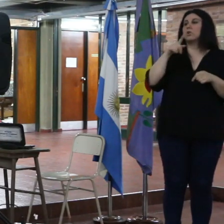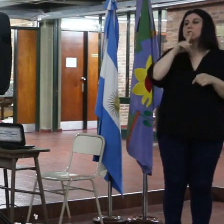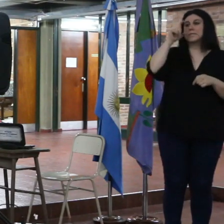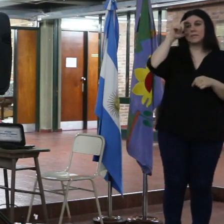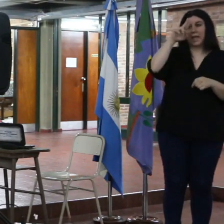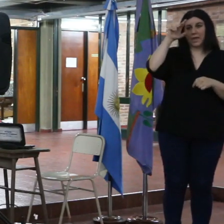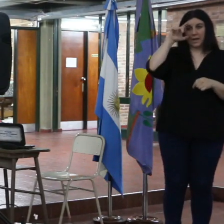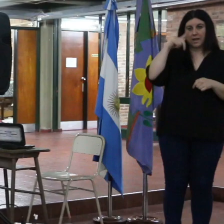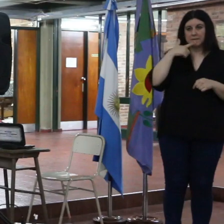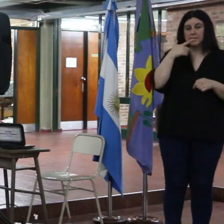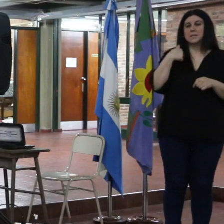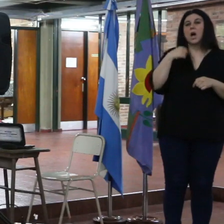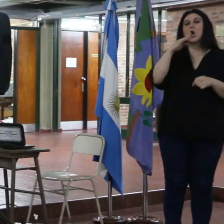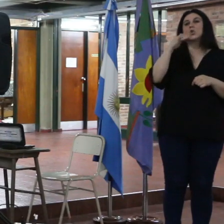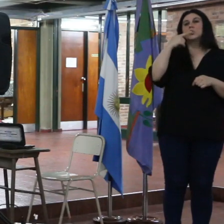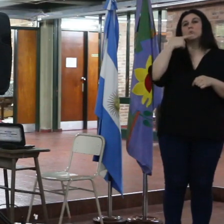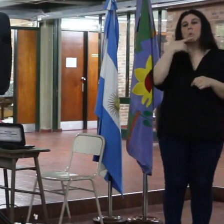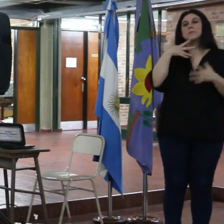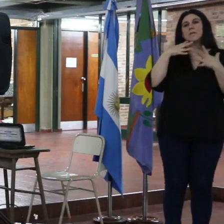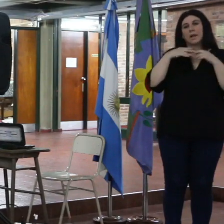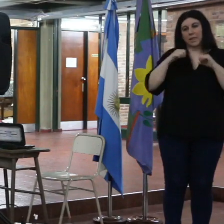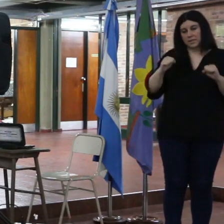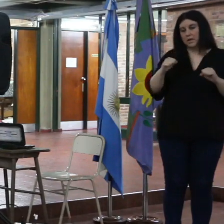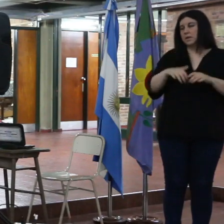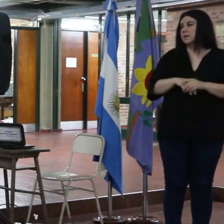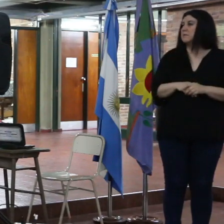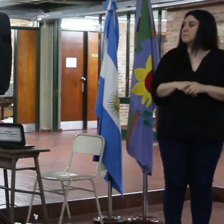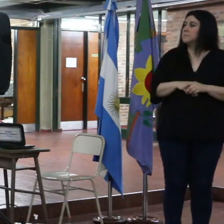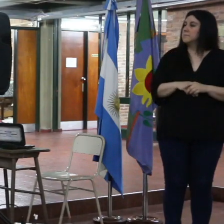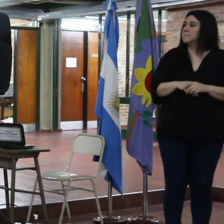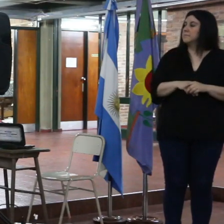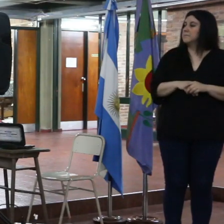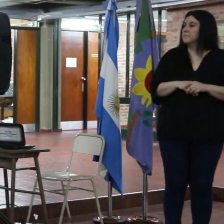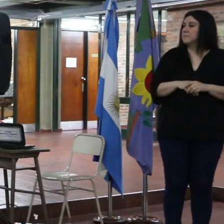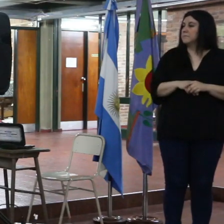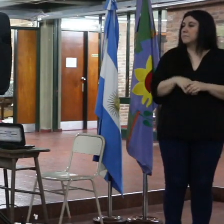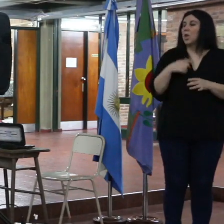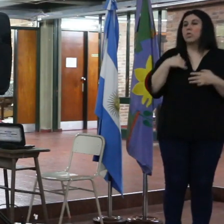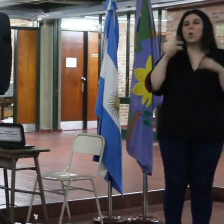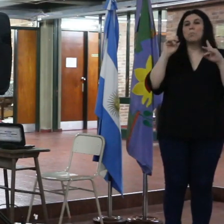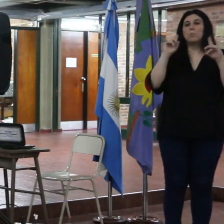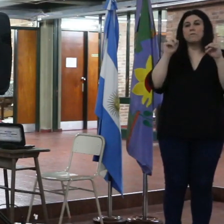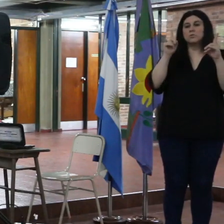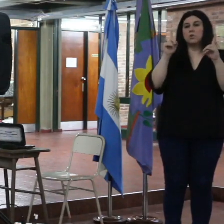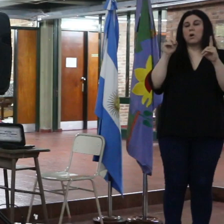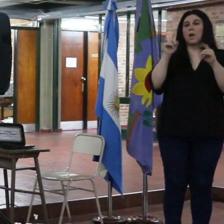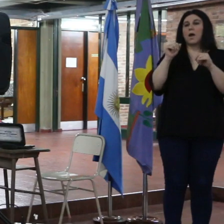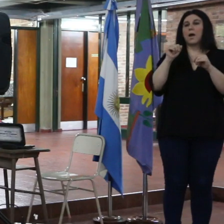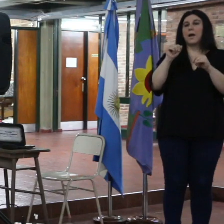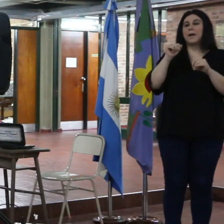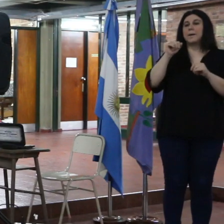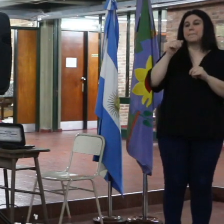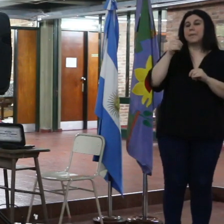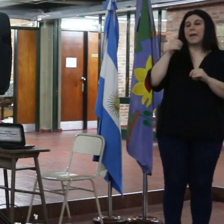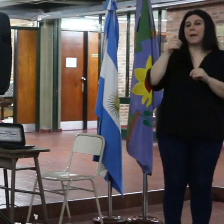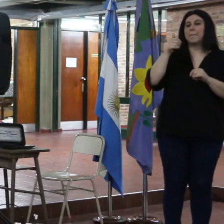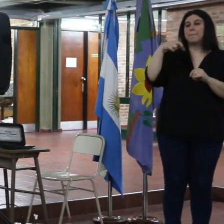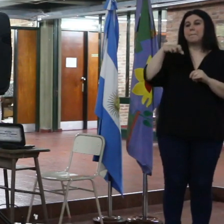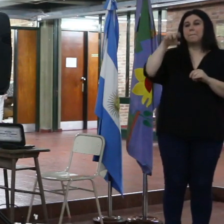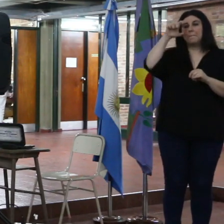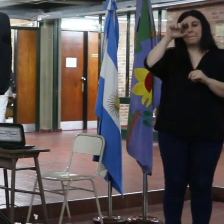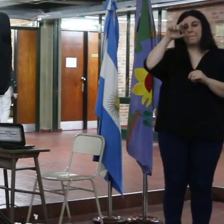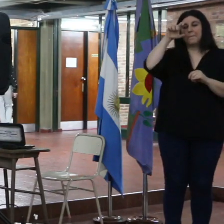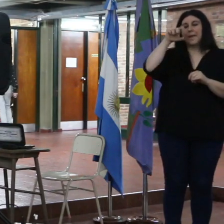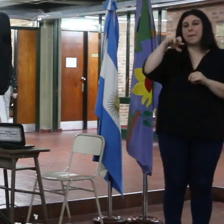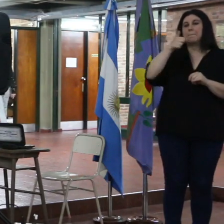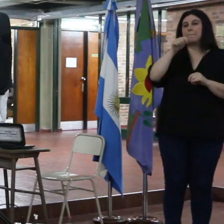Morales, la subsecretaria de nuestra unidad académica, profesora Mariana Alonso Crepat. Están